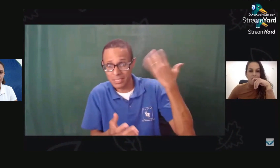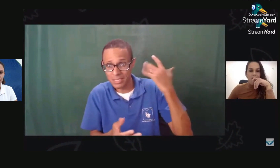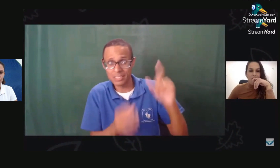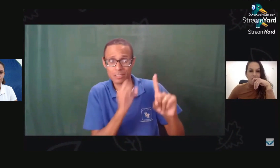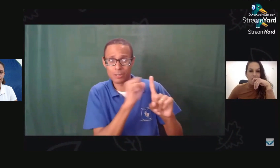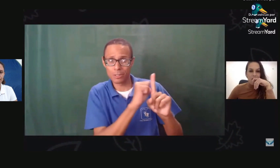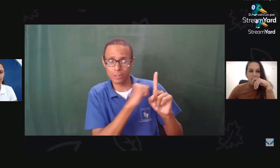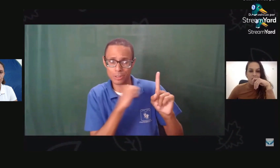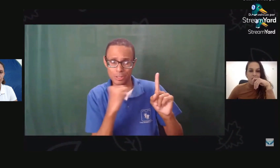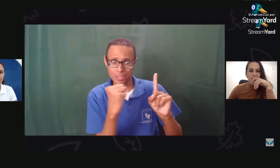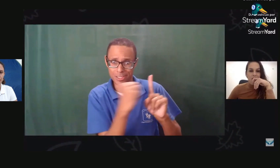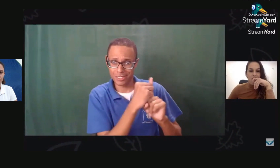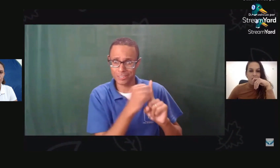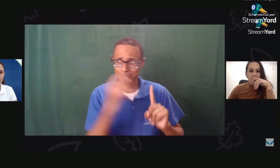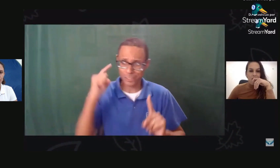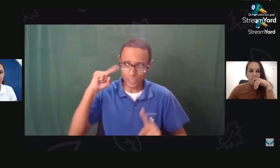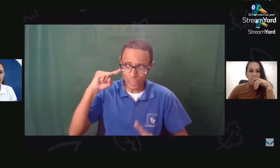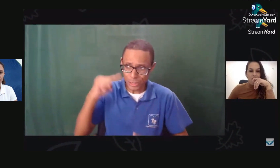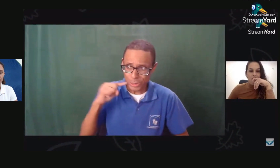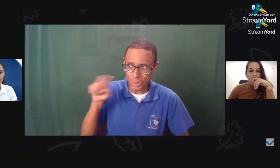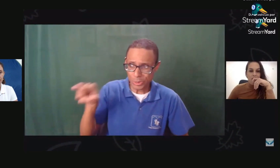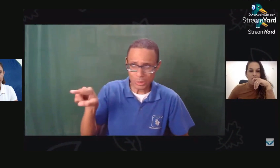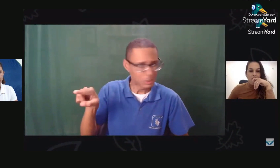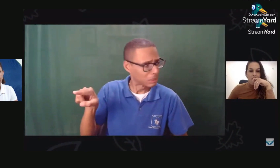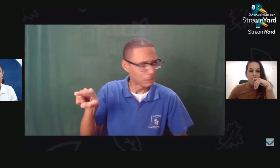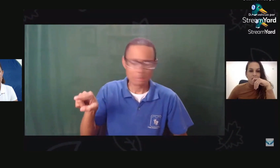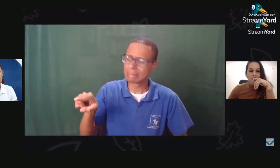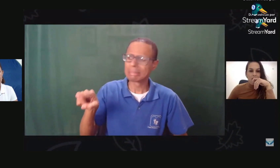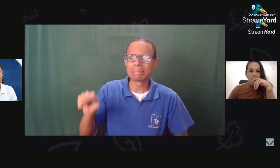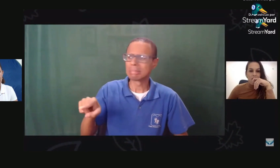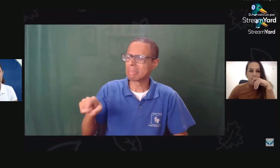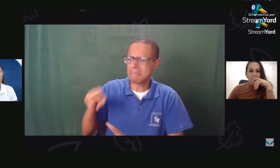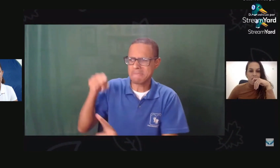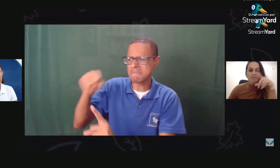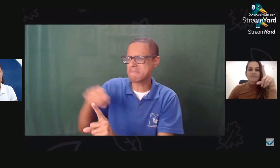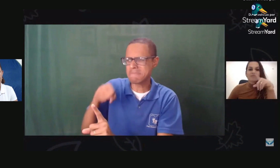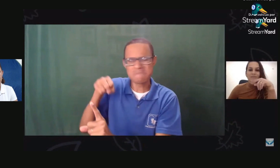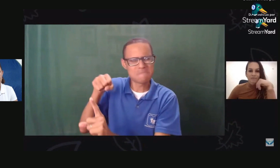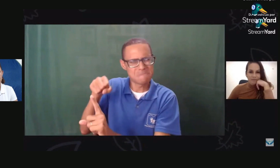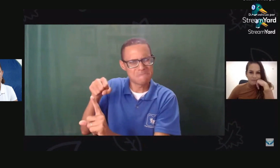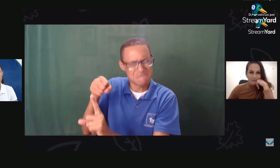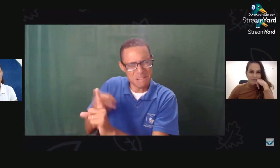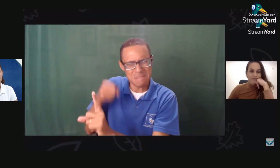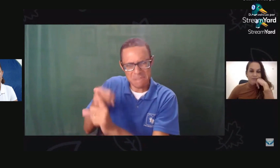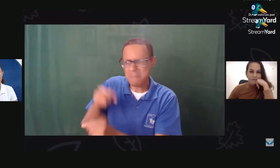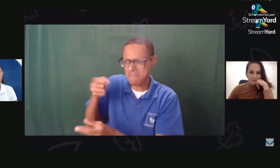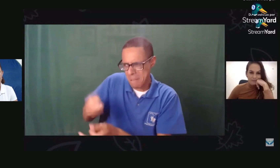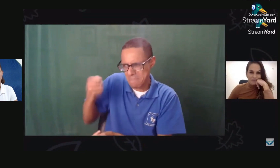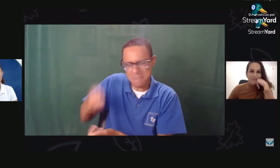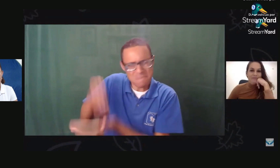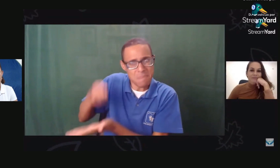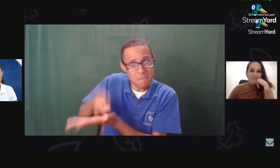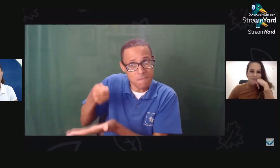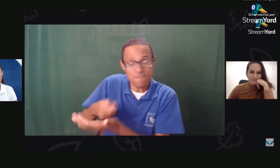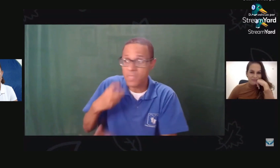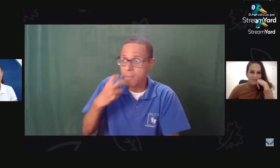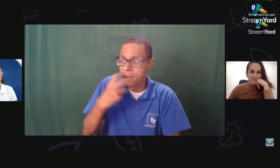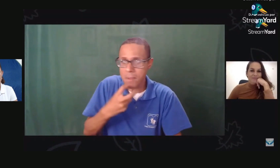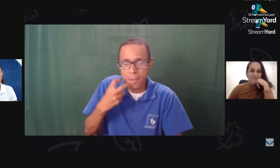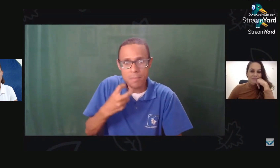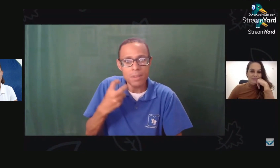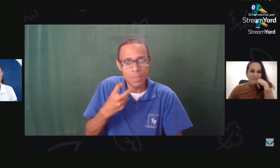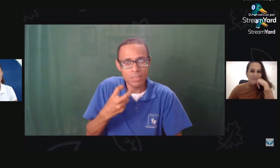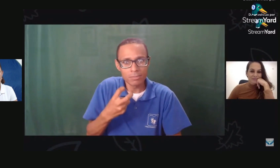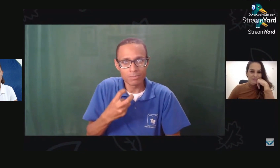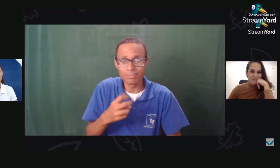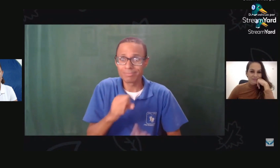sobre isso, né, antigamente. Então, a sociedade às vezes vê o surdo, né, e oprime essa questão